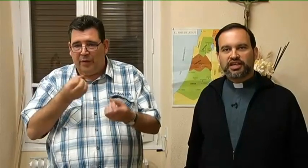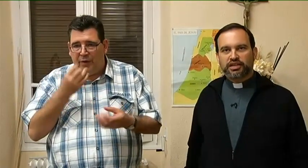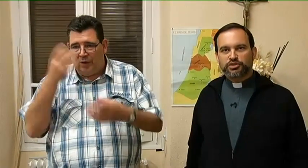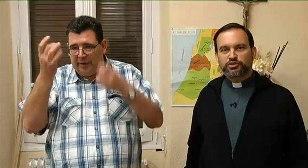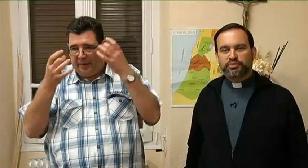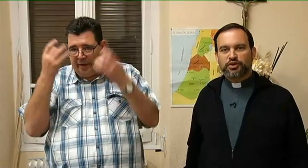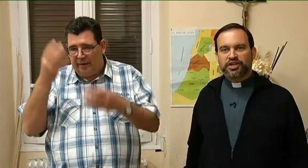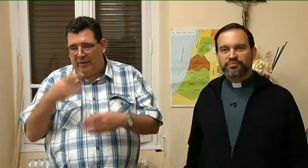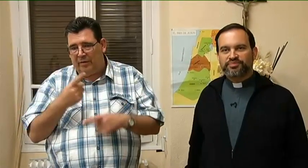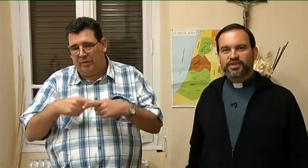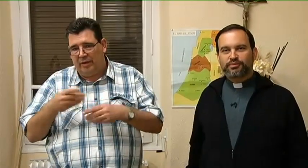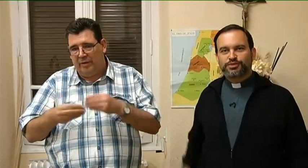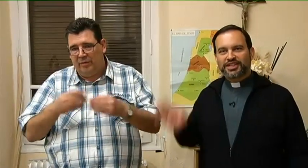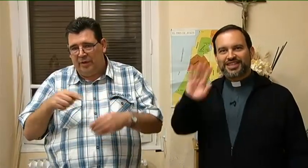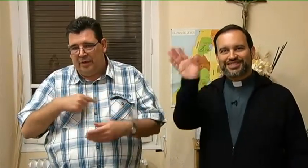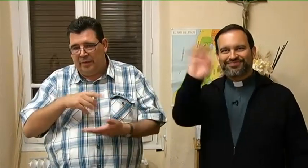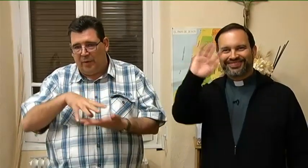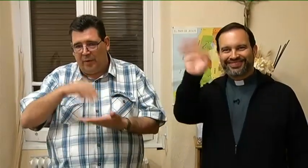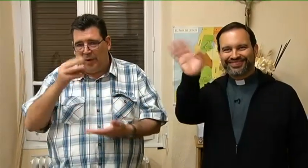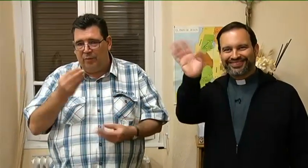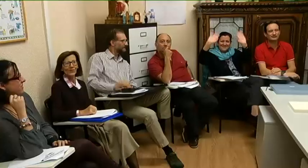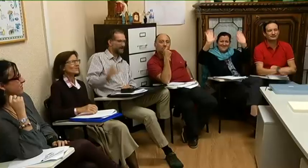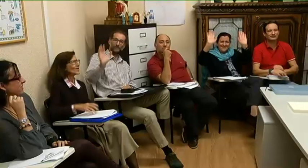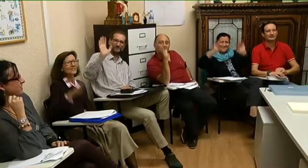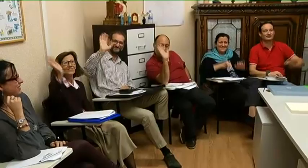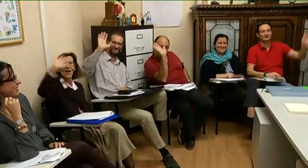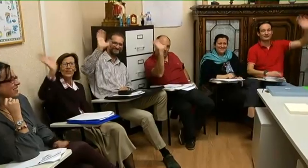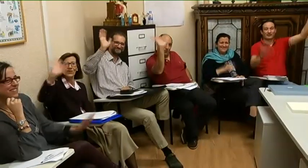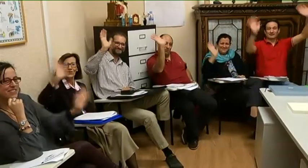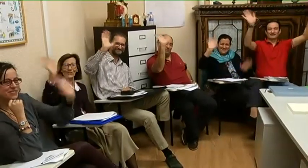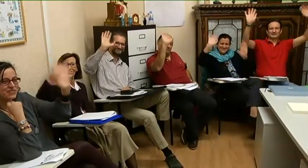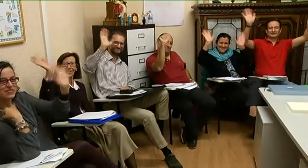realizamos en nuestra parroquia. Muchas gracias. Gracias.